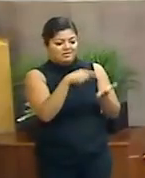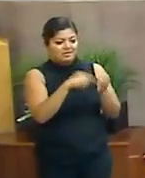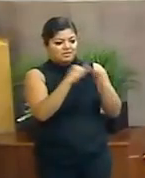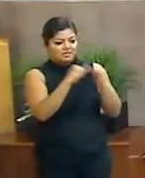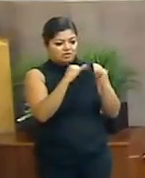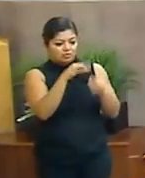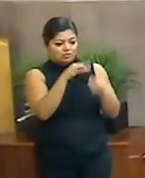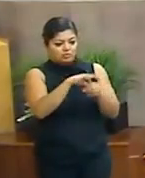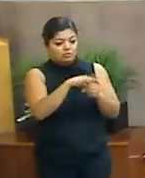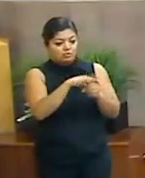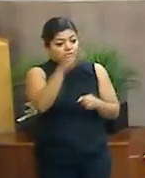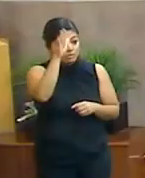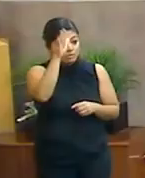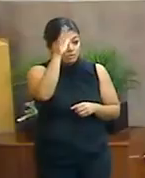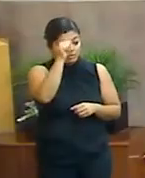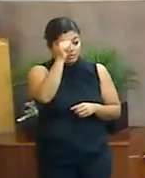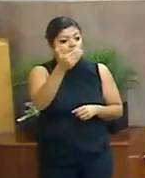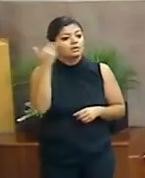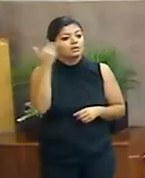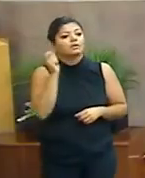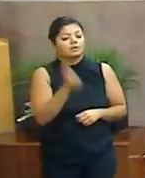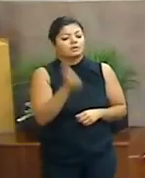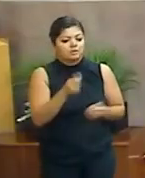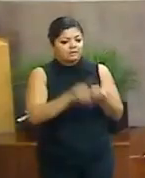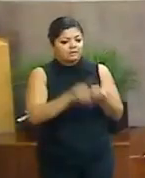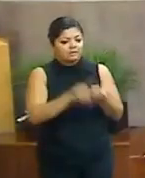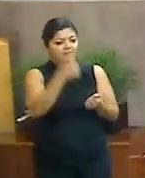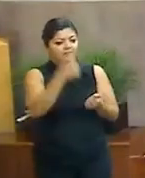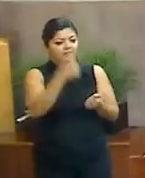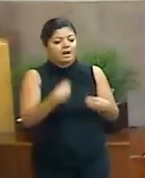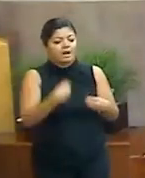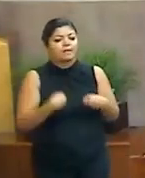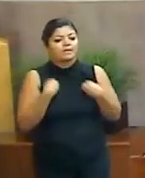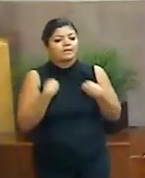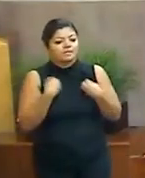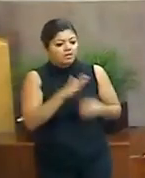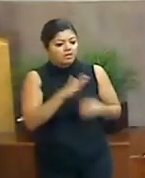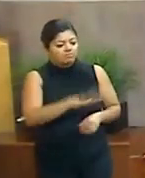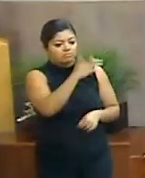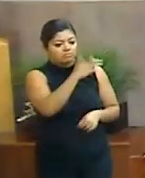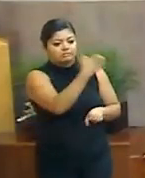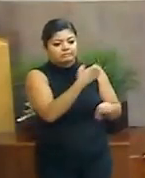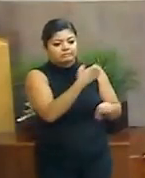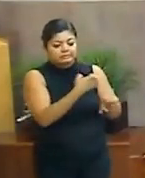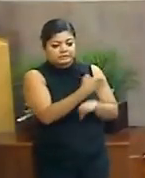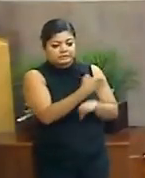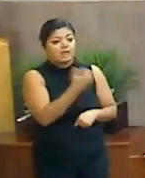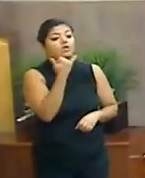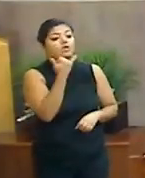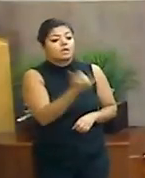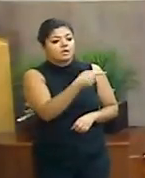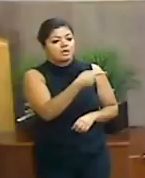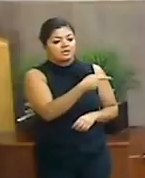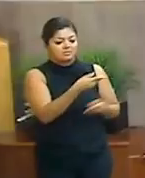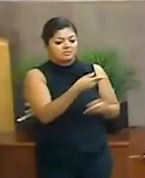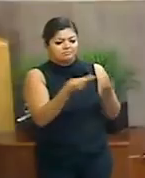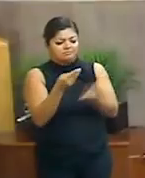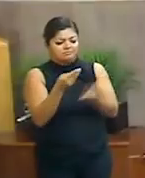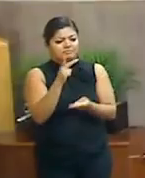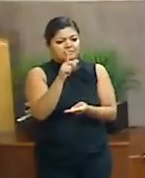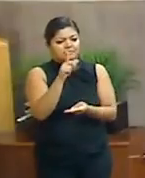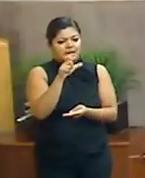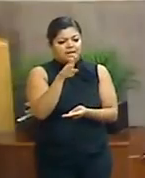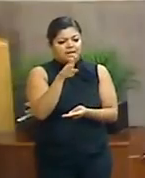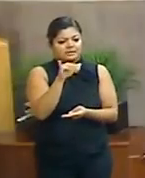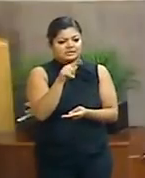que determinar es igualmente la en trascendencia para la vida pública del salud y la improcedencia de la solicitud de plebiscito planteado